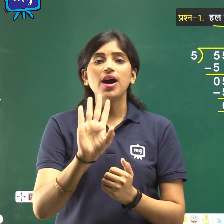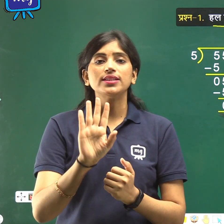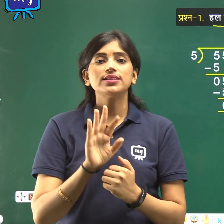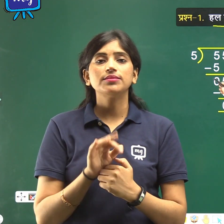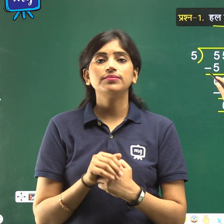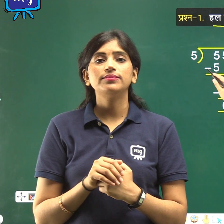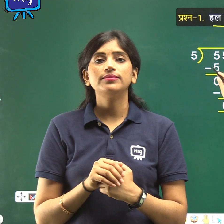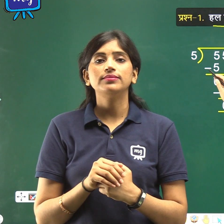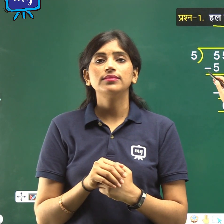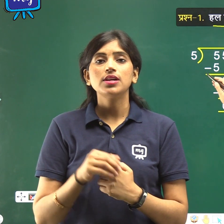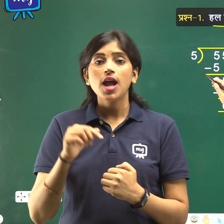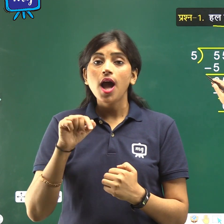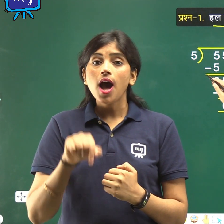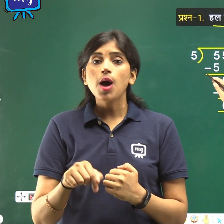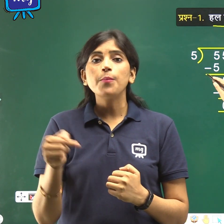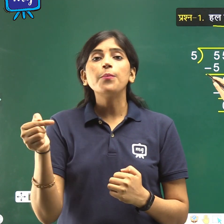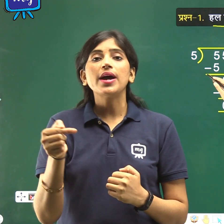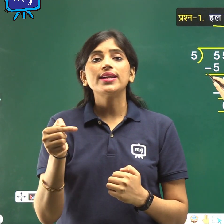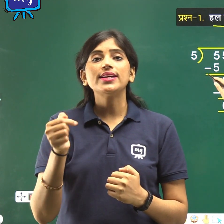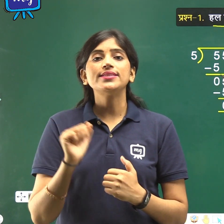5। अब माइनस